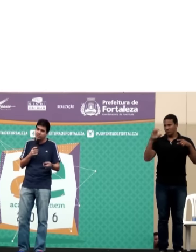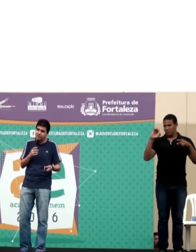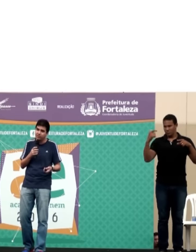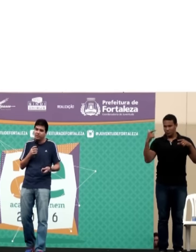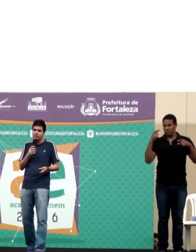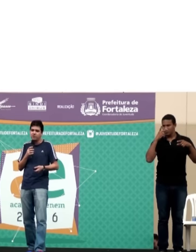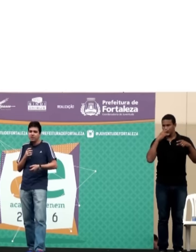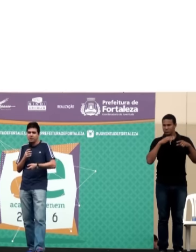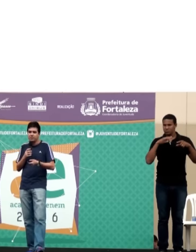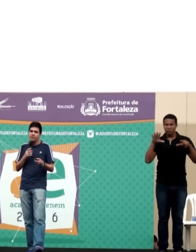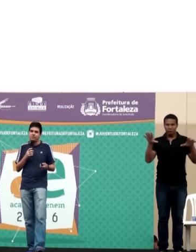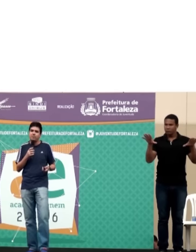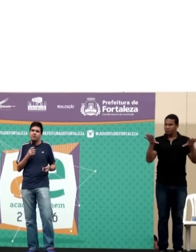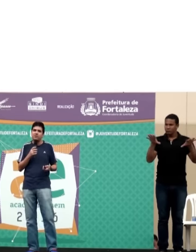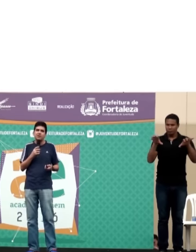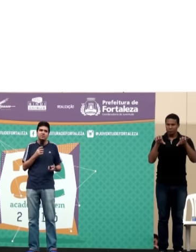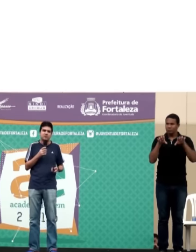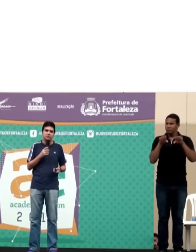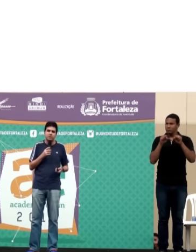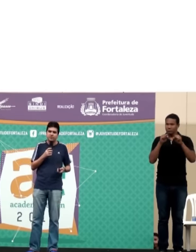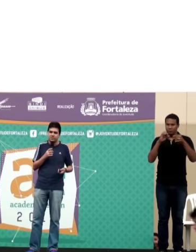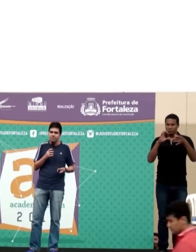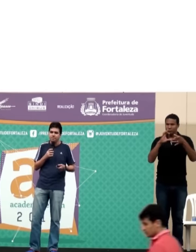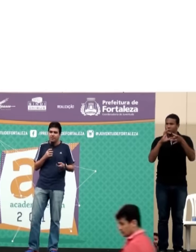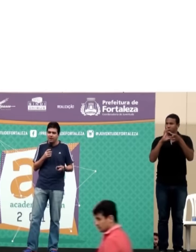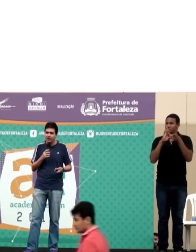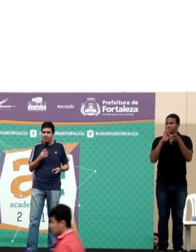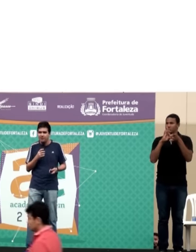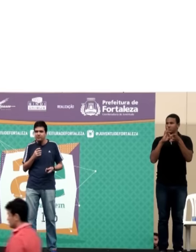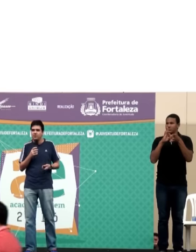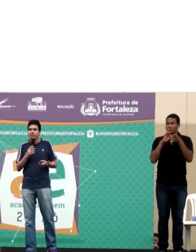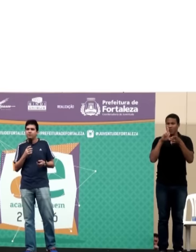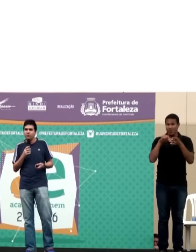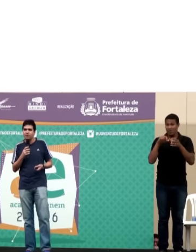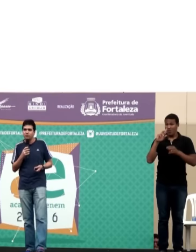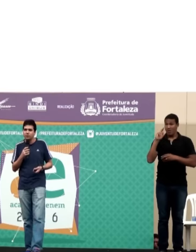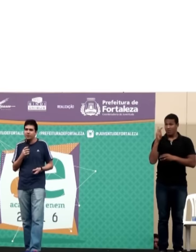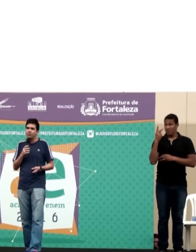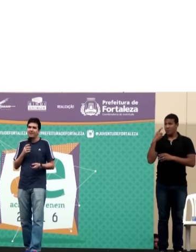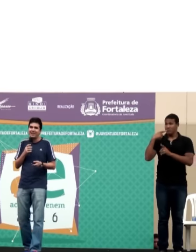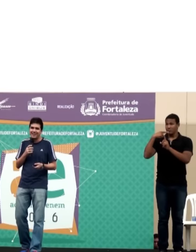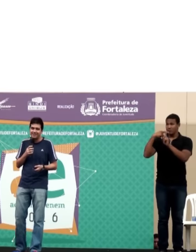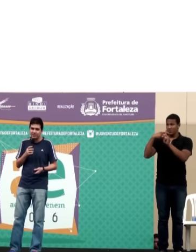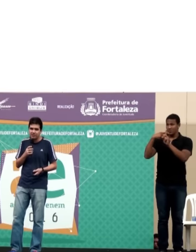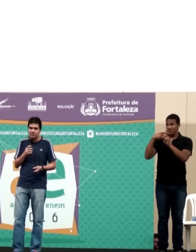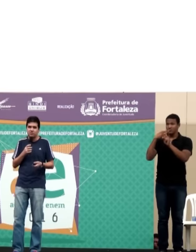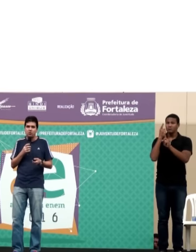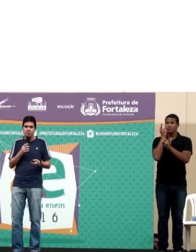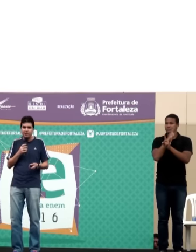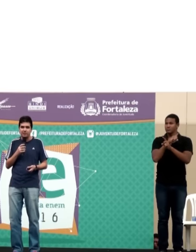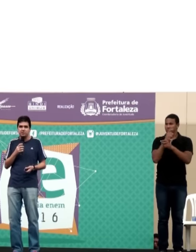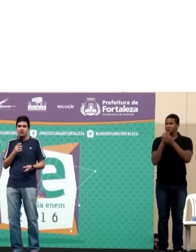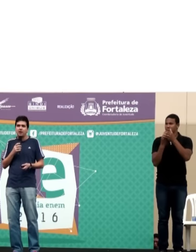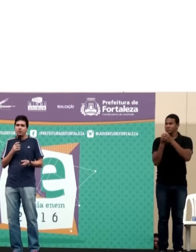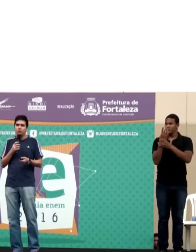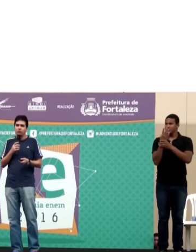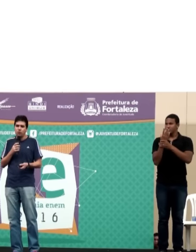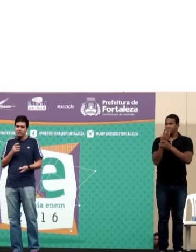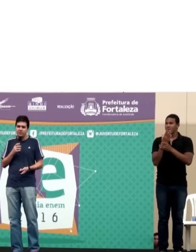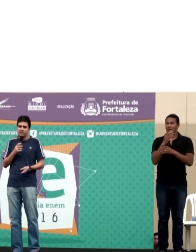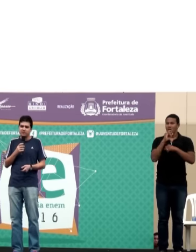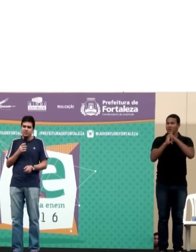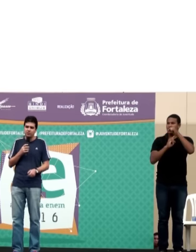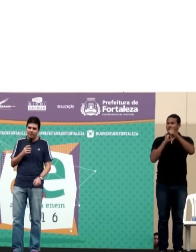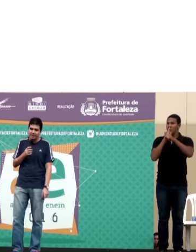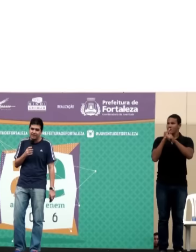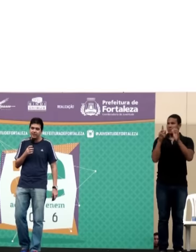de elétrons não ligante, e vai formar uma ligação com esse H+, formando o íon H3O+. O